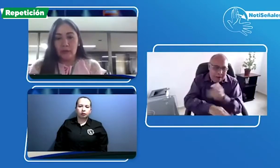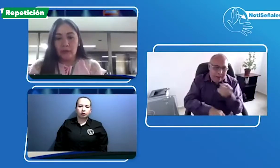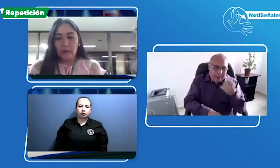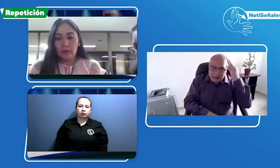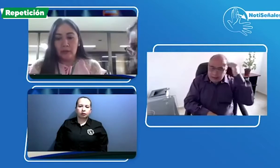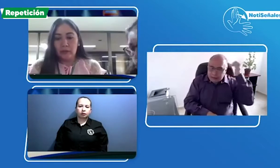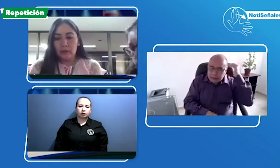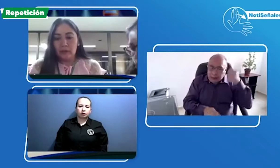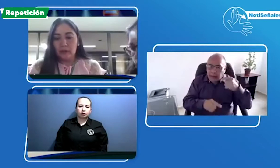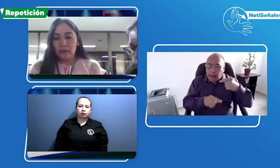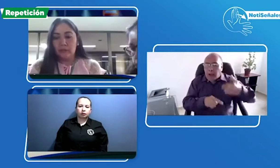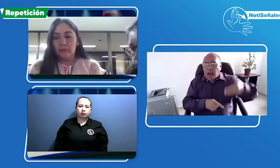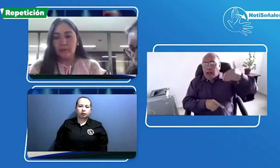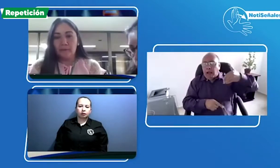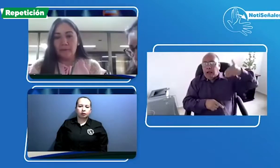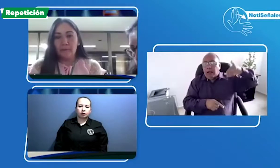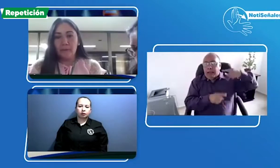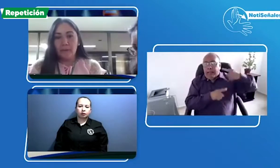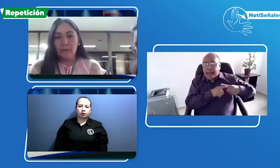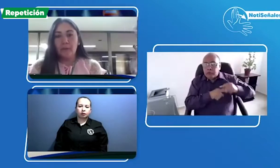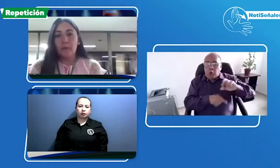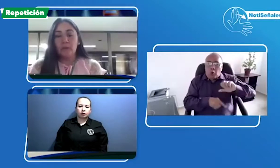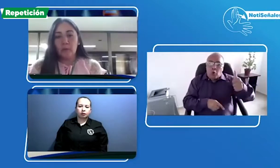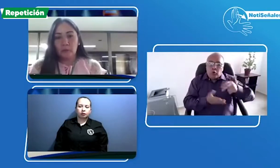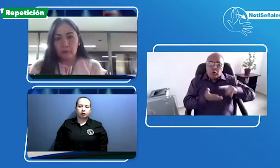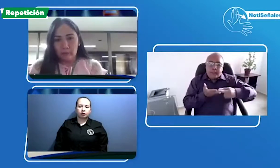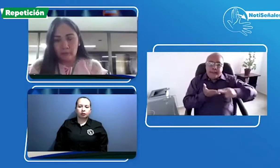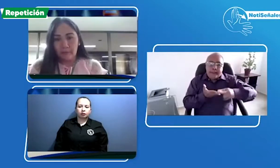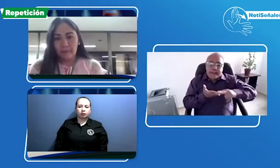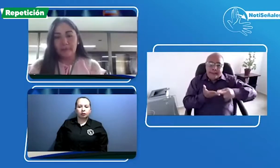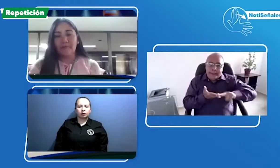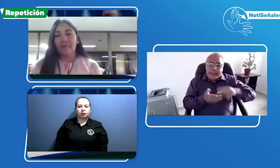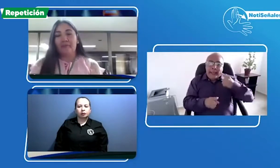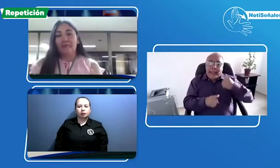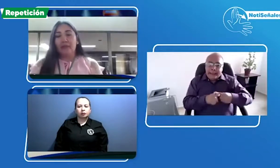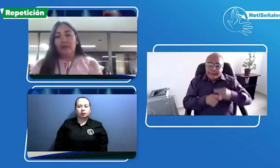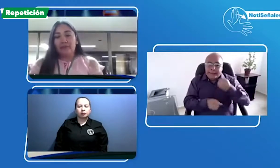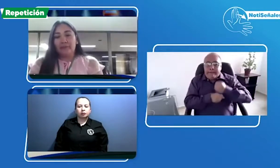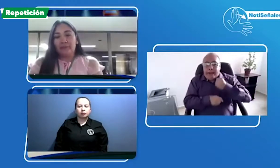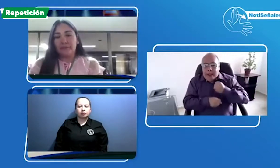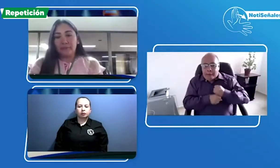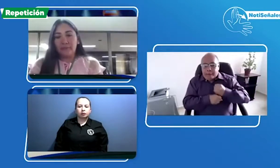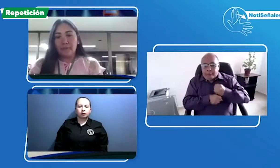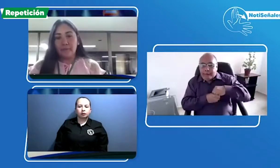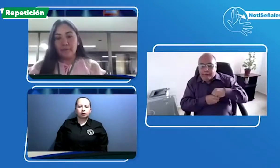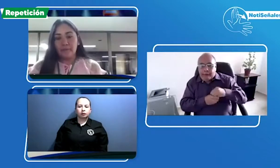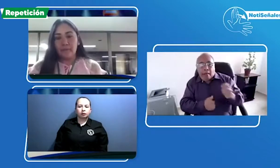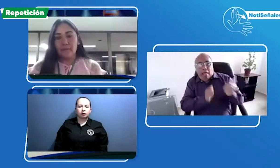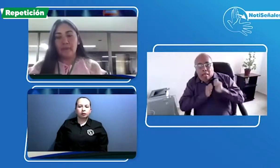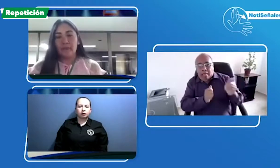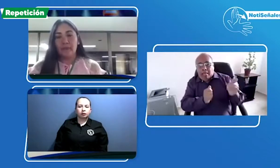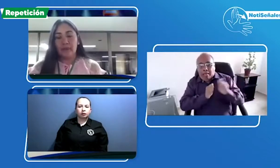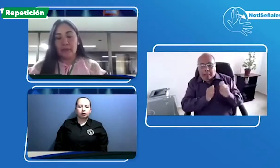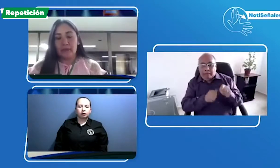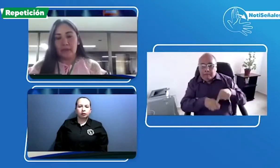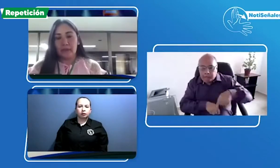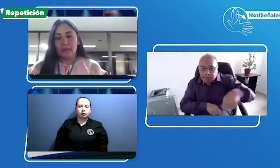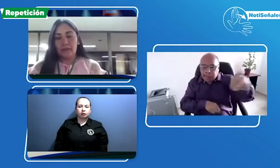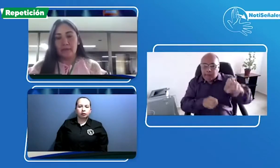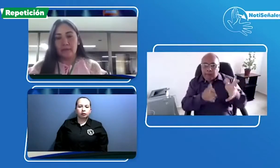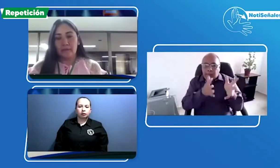quisiéramos que nos comentara qué es lo que realmente sucede, ¿no? Porque Juan David dice que de Azo Pesor han visto esta